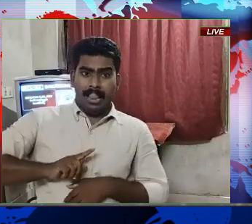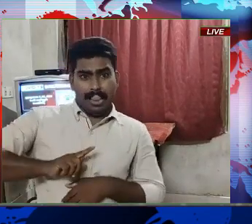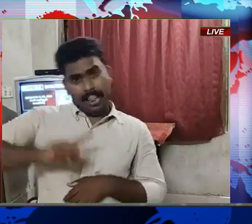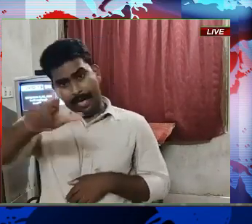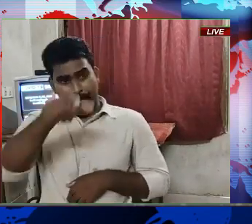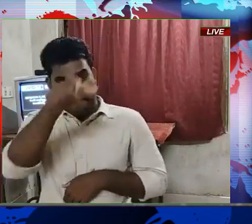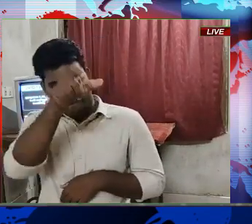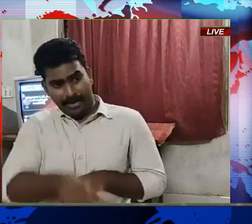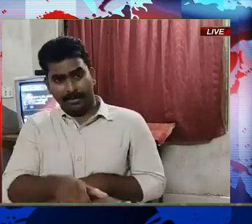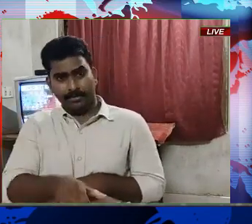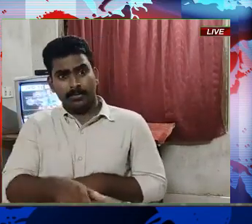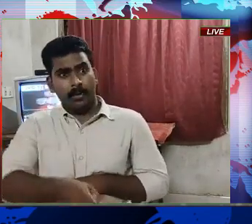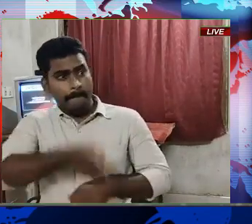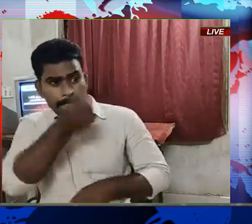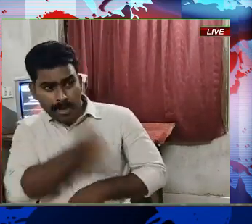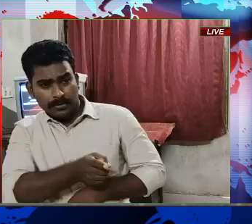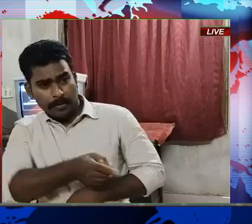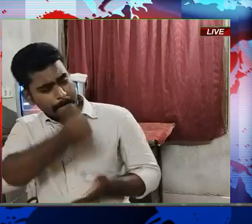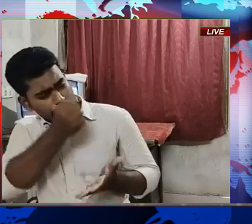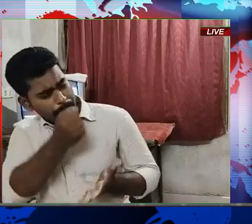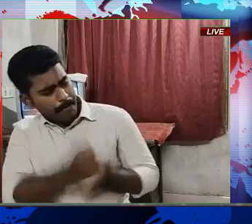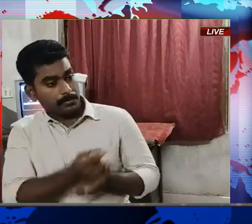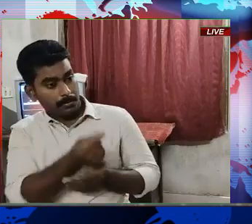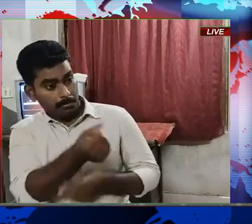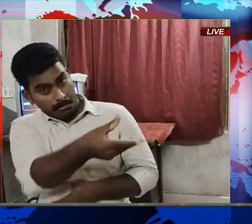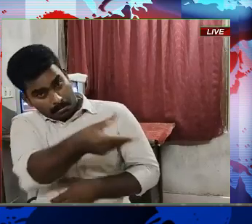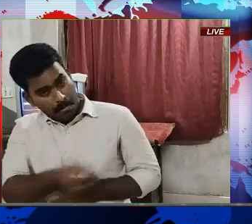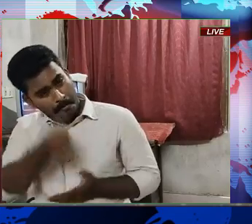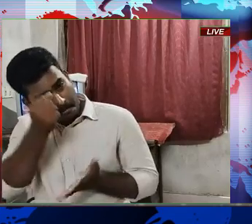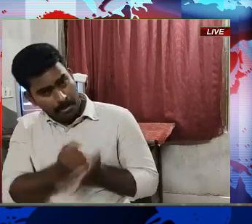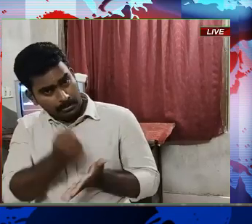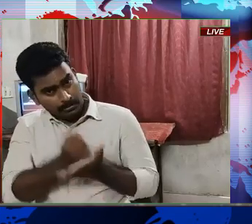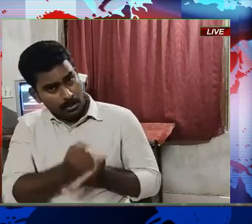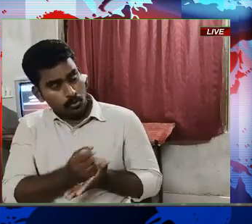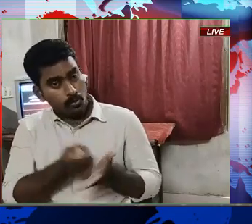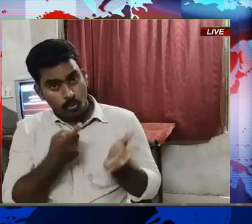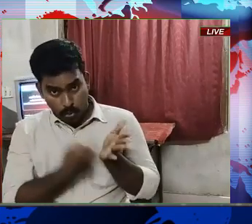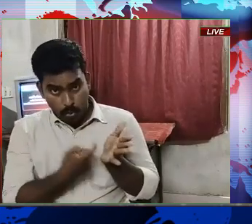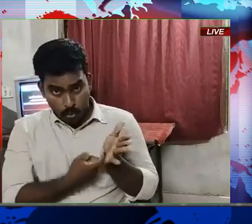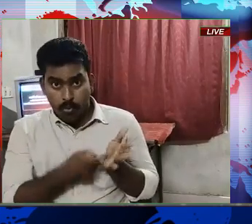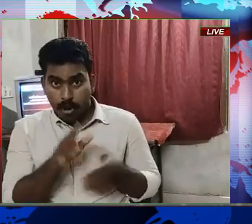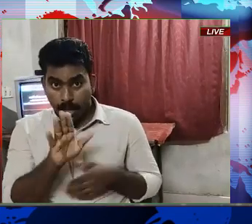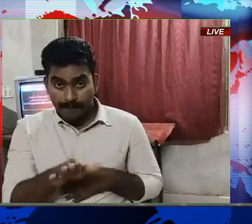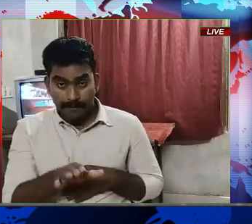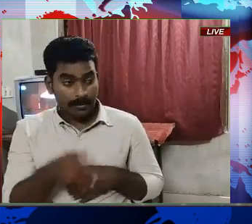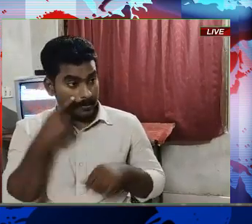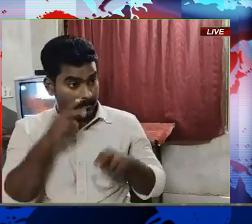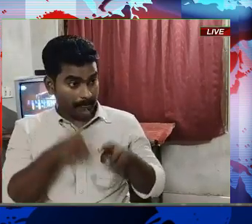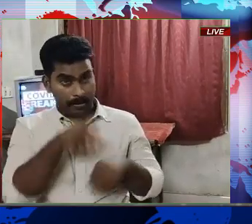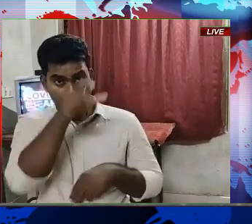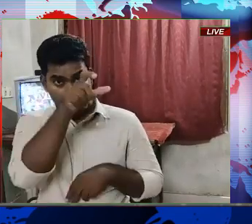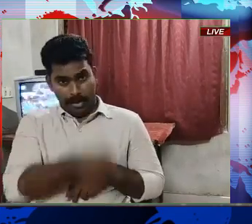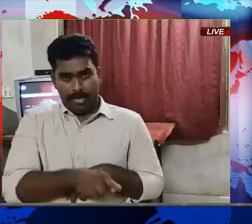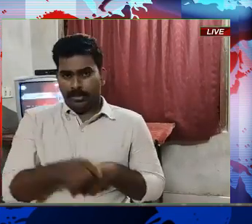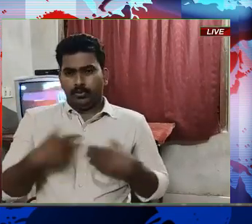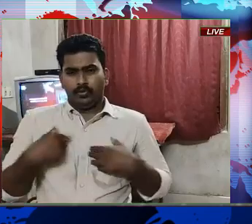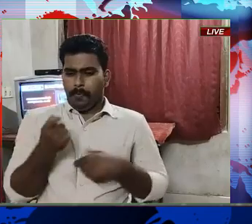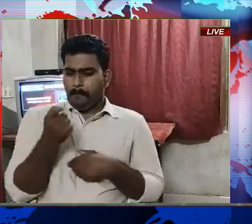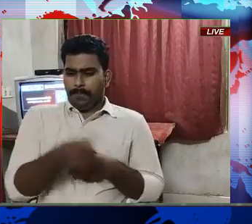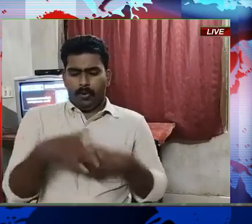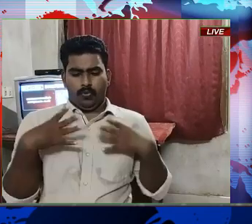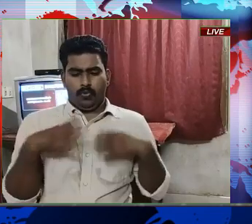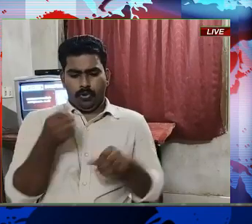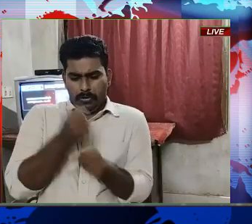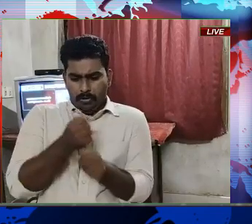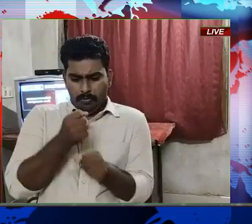ദുരിതാശ്വാസ പ്രവർത്തനത്തിന് വേണ്ടി ജനങ്ങളിൽ നിന്നും സർക്കാർ ജീവനക്കാരിൽ നിന്നും സമാഹരിക്കുന്ന തുകയ്ക്ക് വേണ്ടി ഒരു പ്രത്യേക അക്കൗണ്ട്